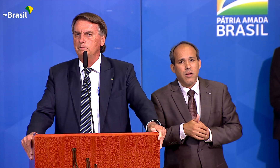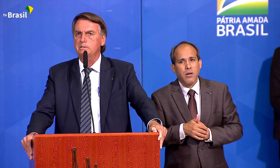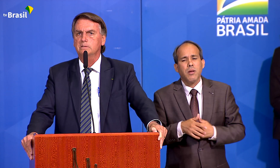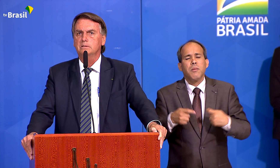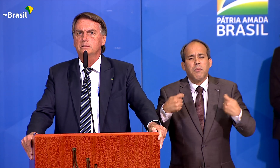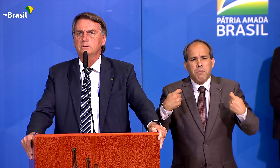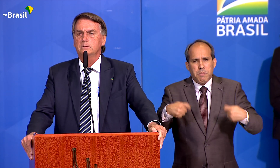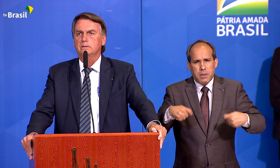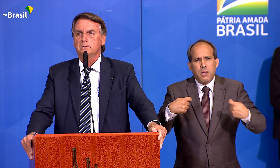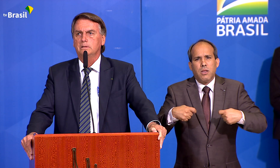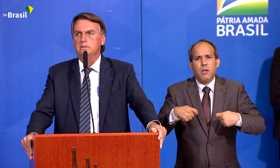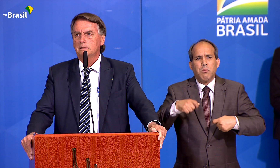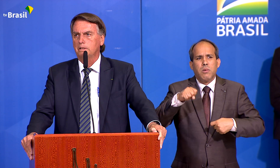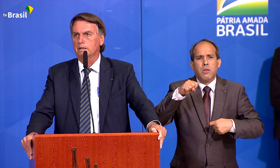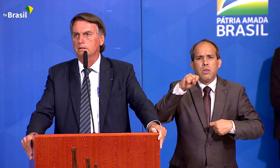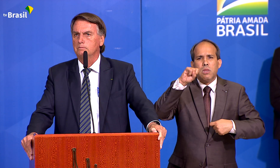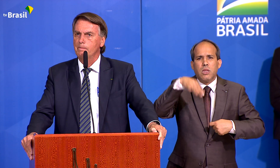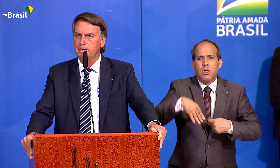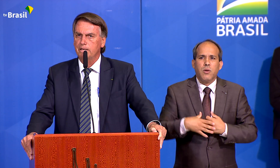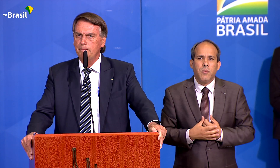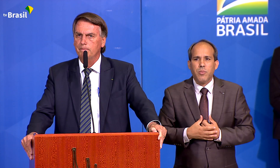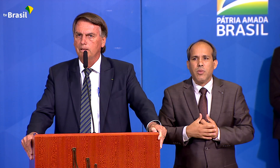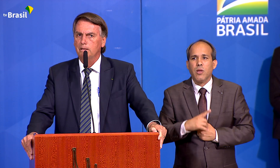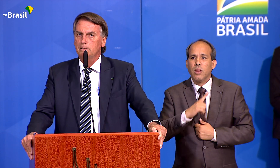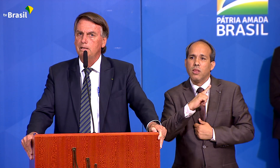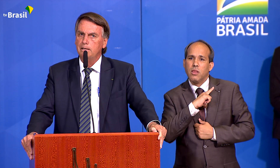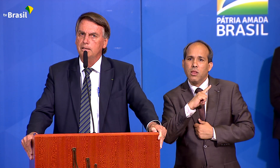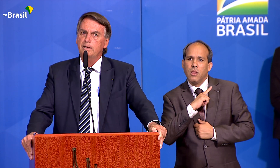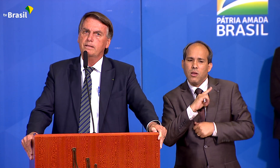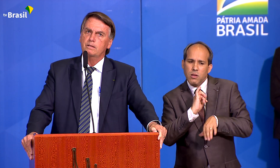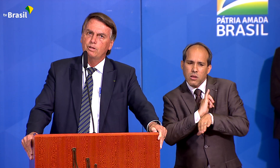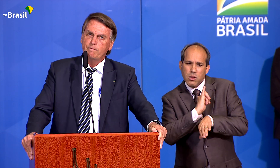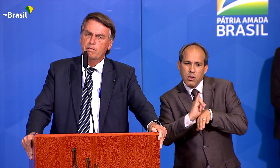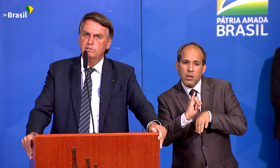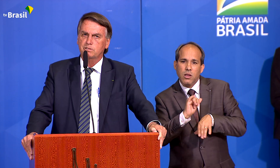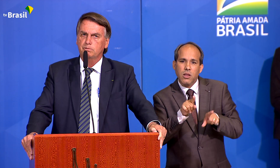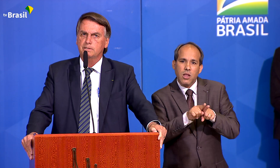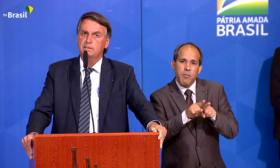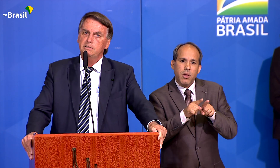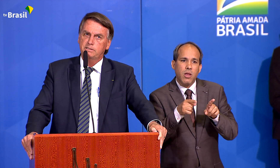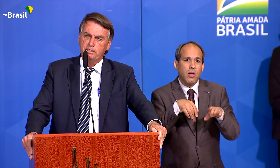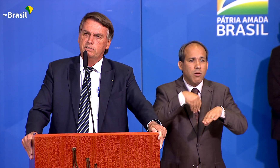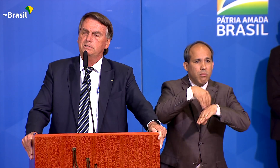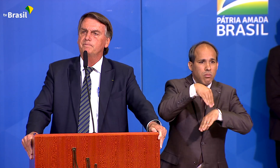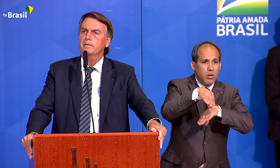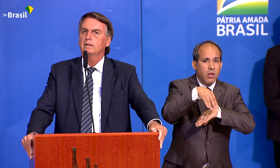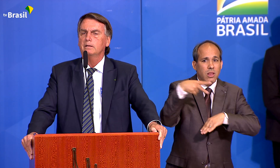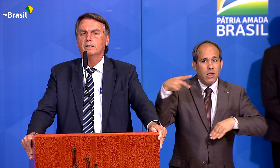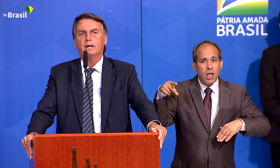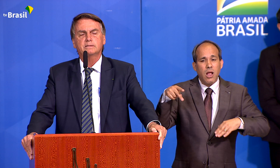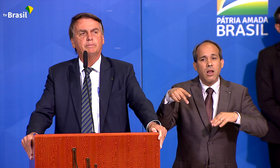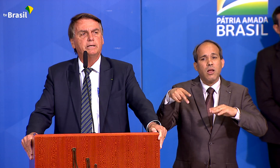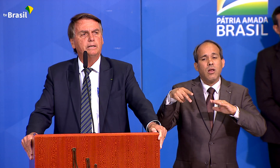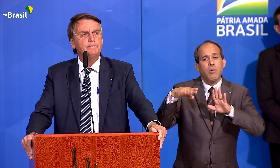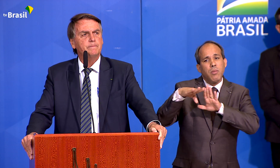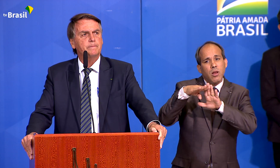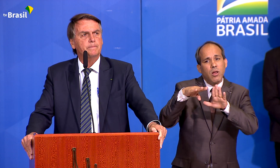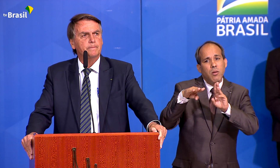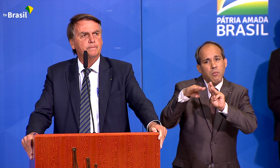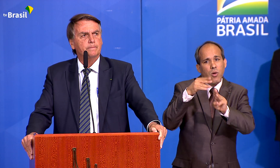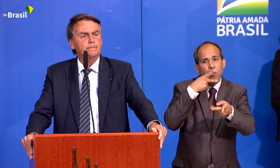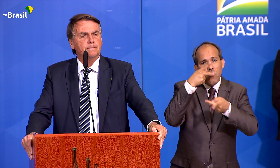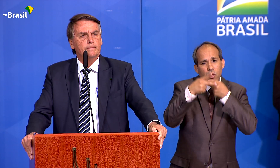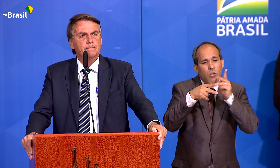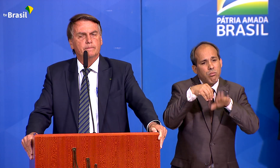precisamos além de ter uma maneira e ali nessas novas sugestões existem Essa